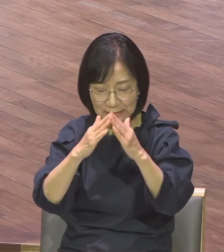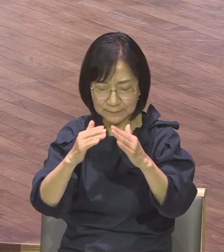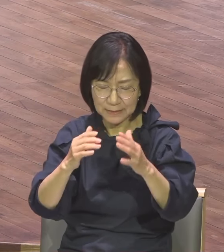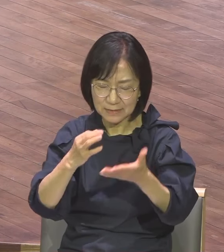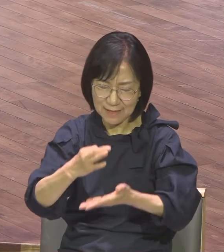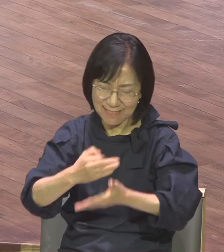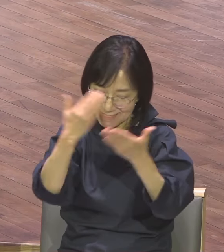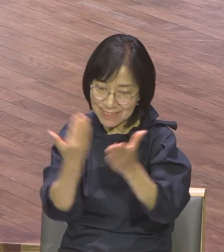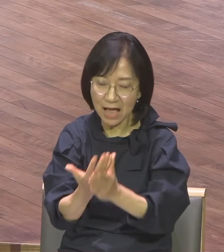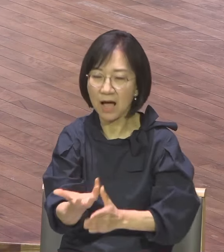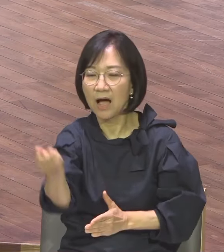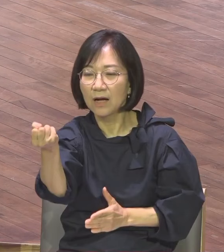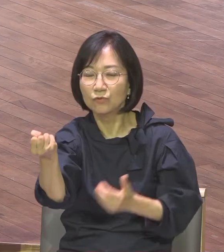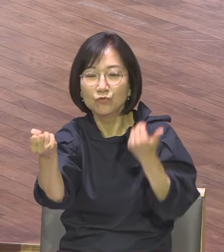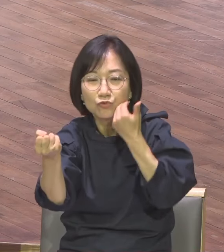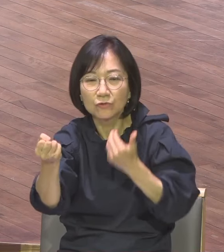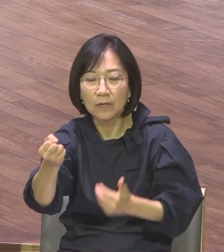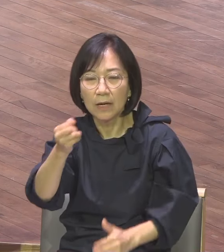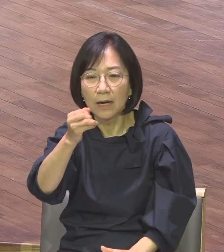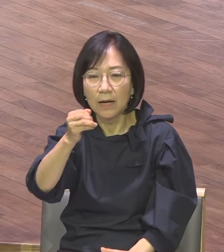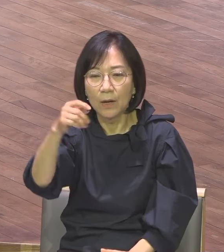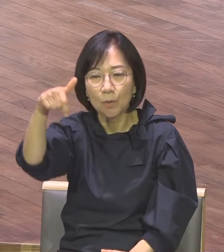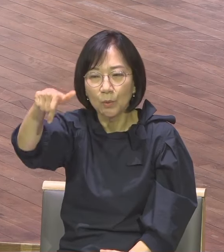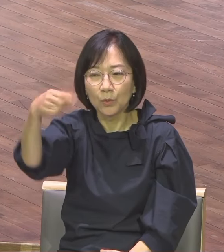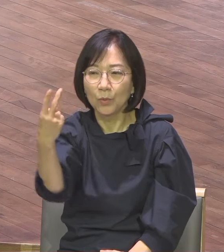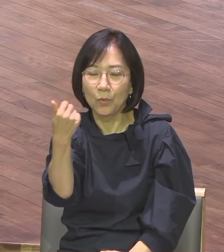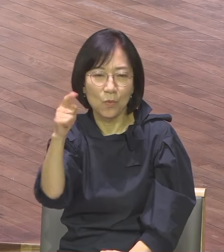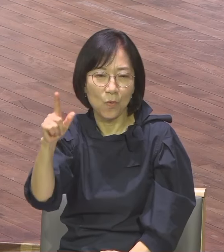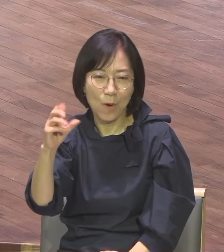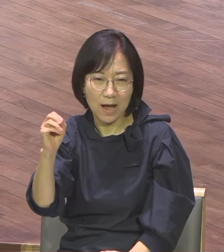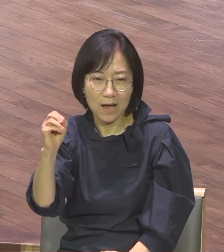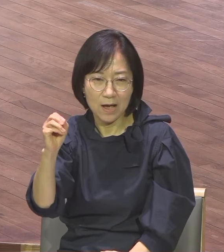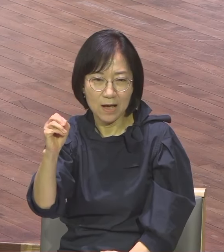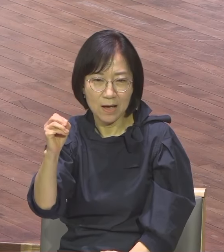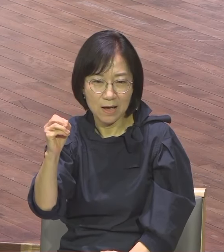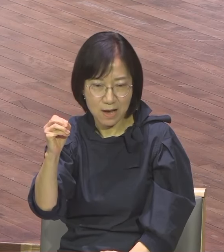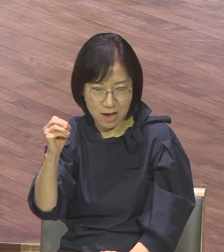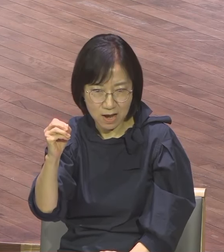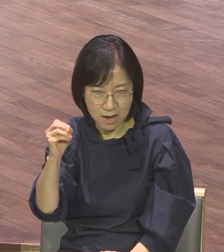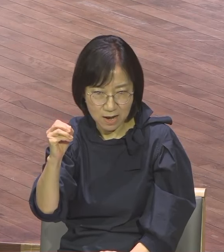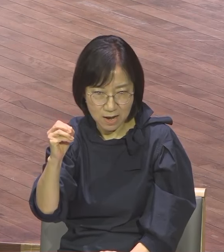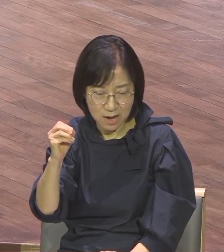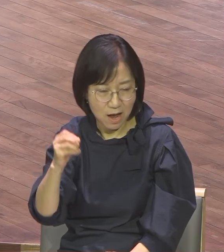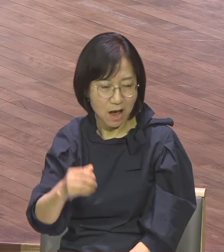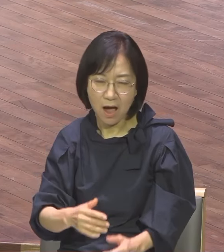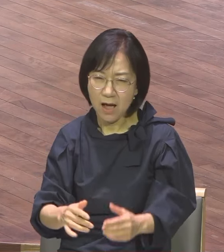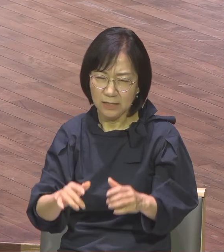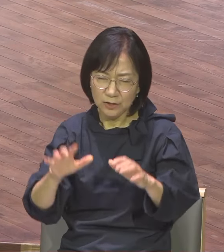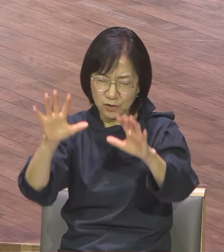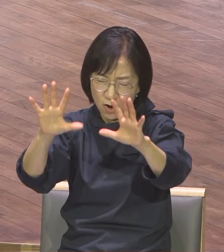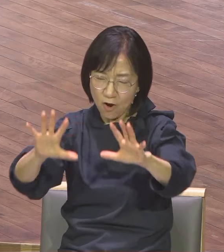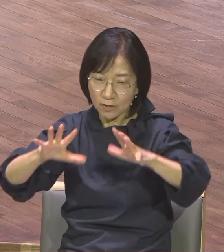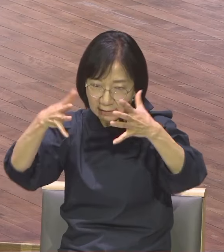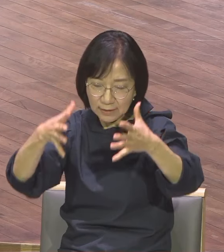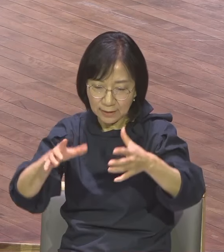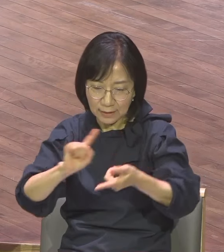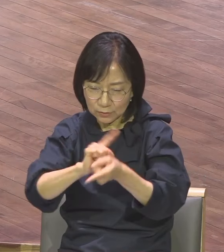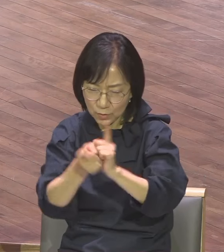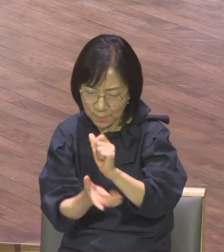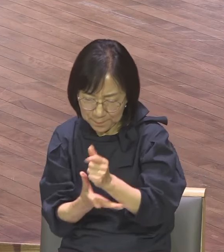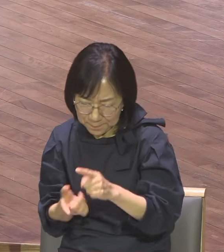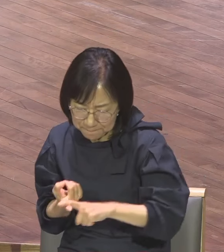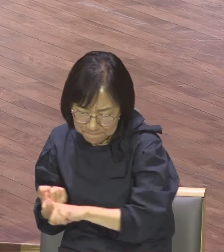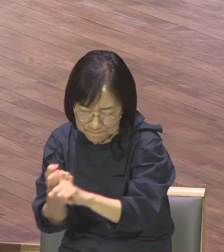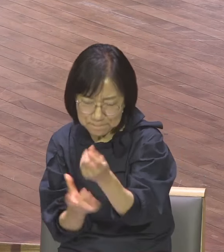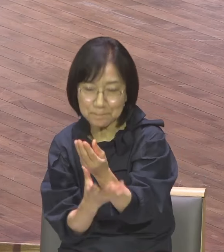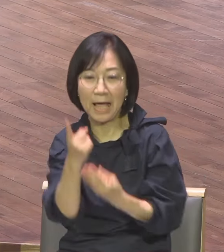바티칸 교황 거예요. 교황. 그러니까 쫙 하나지요. 뭐 전 세계가 천주교는 딱